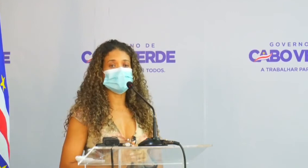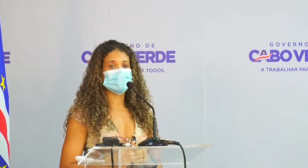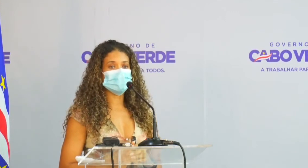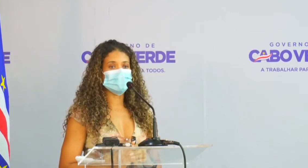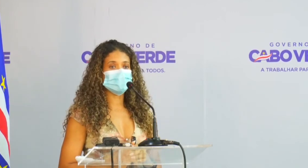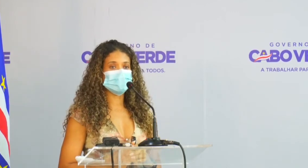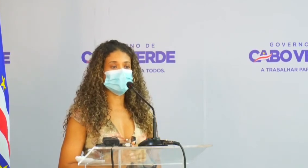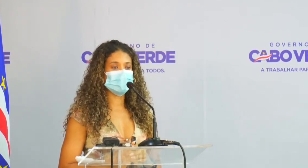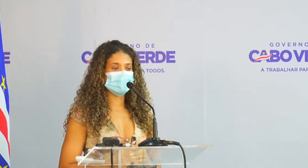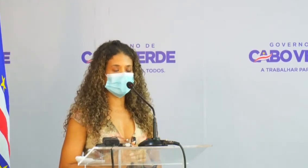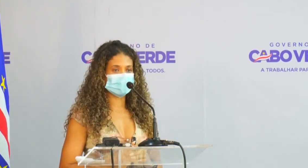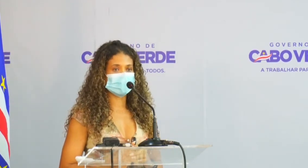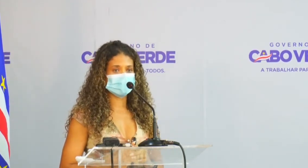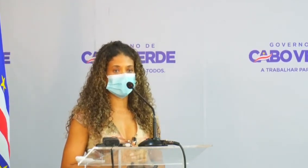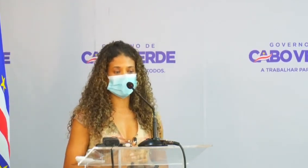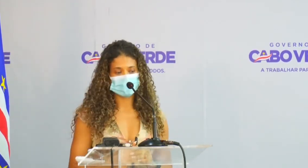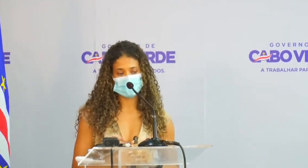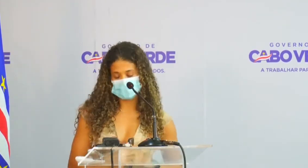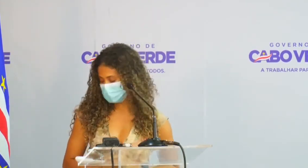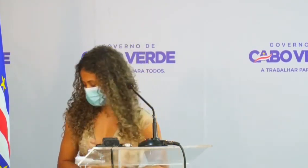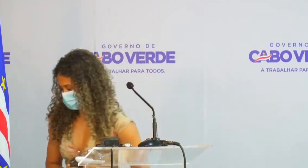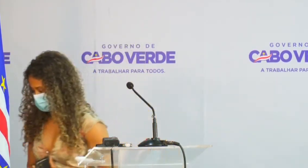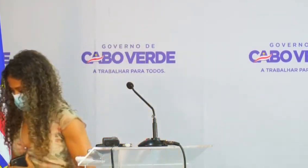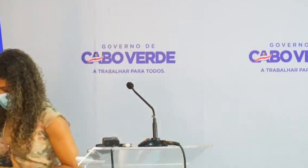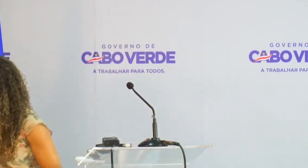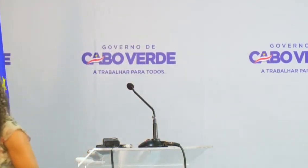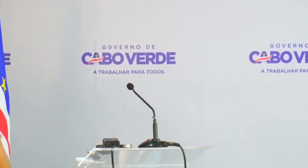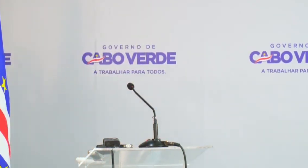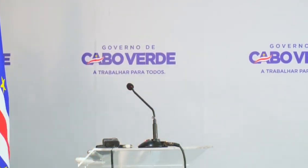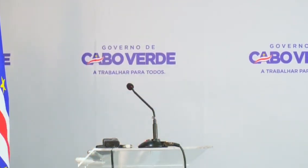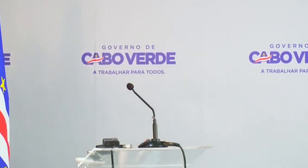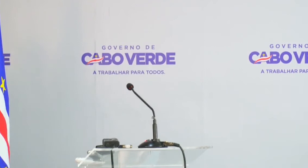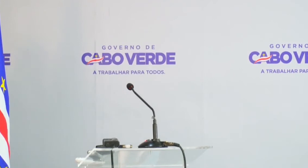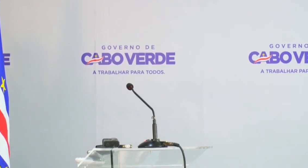Sr. Primeiro-Ministro, Dr. José Ulisses Correia e Silva.